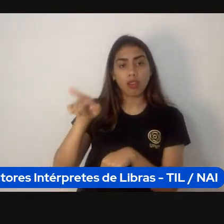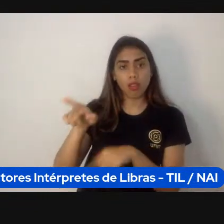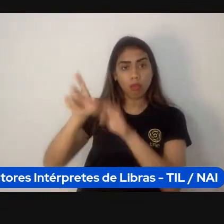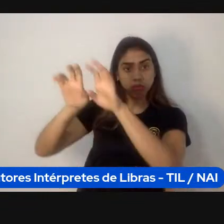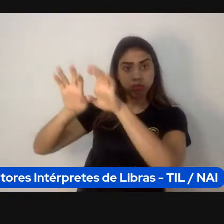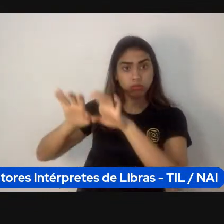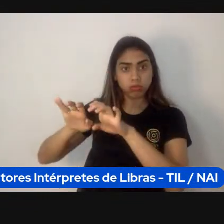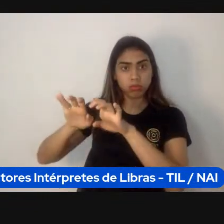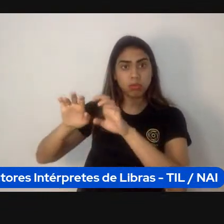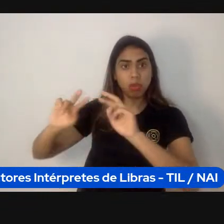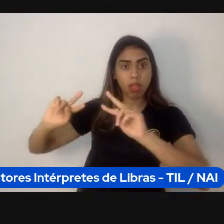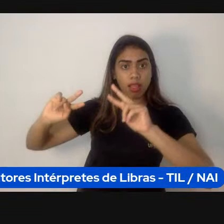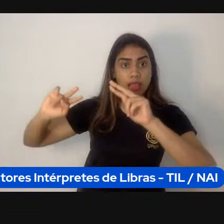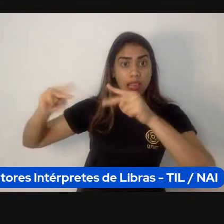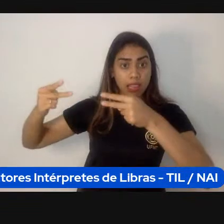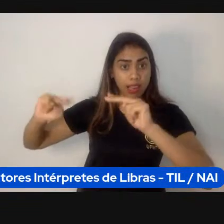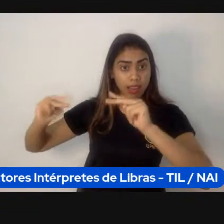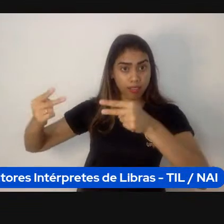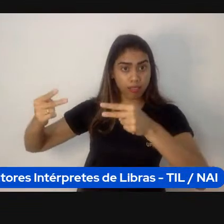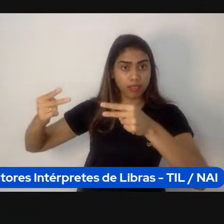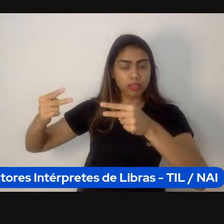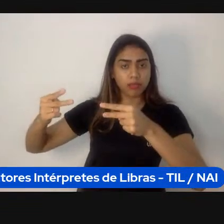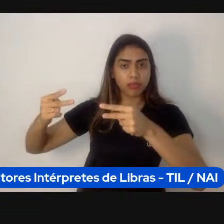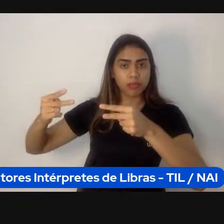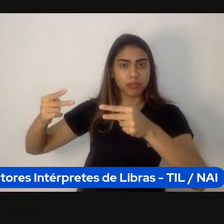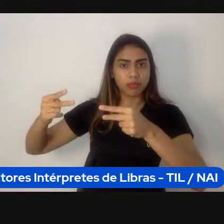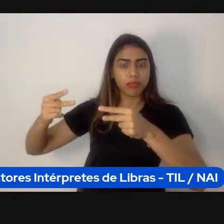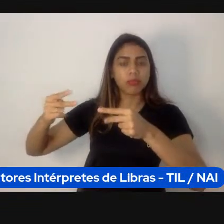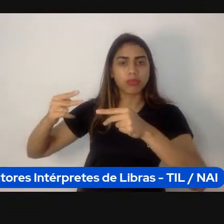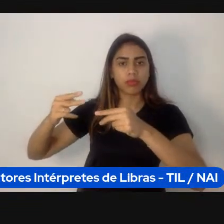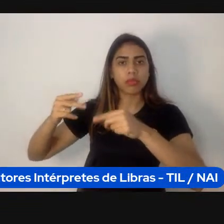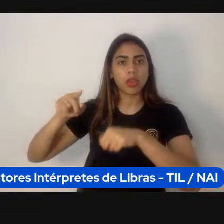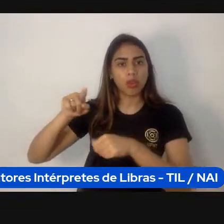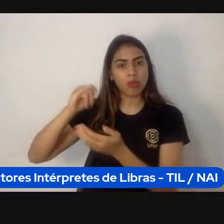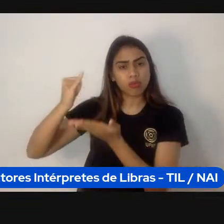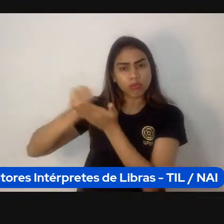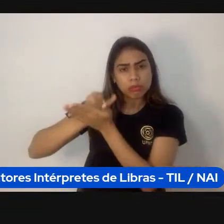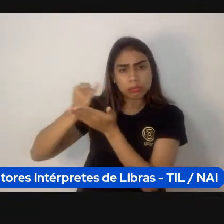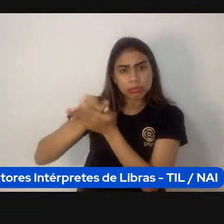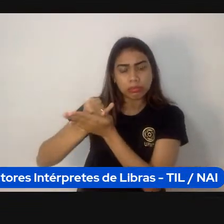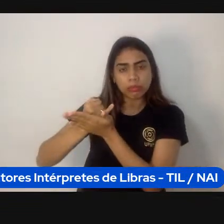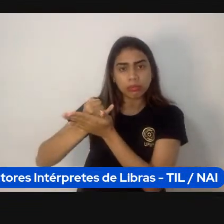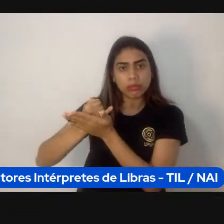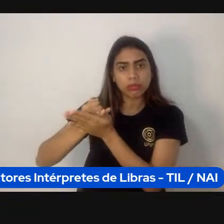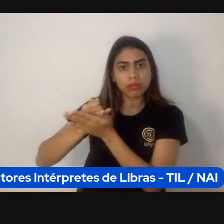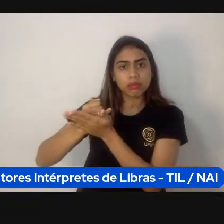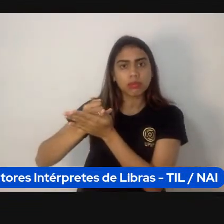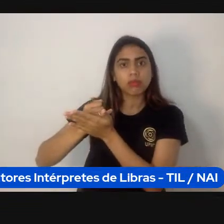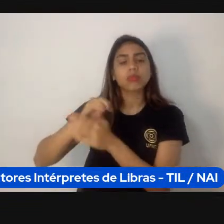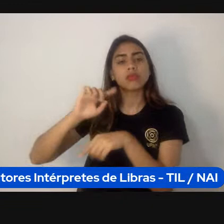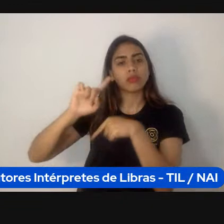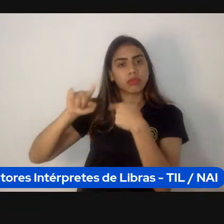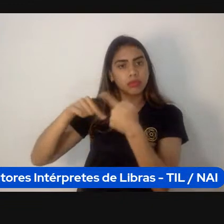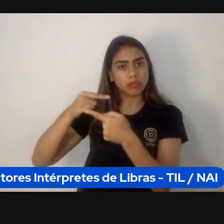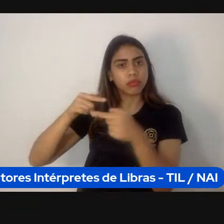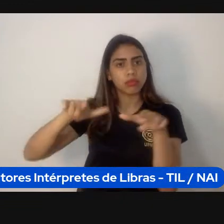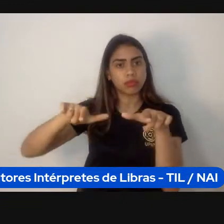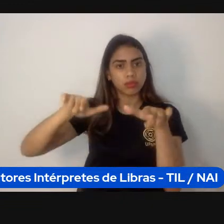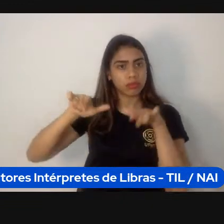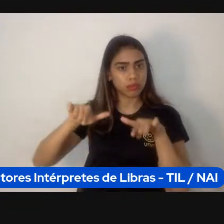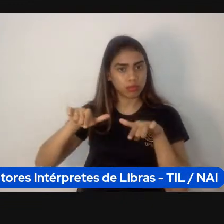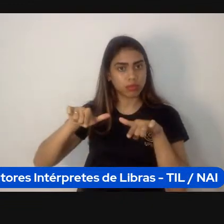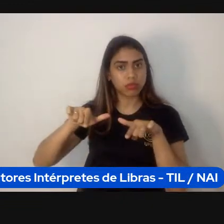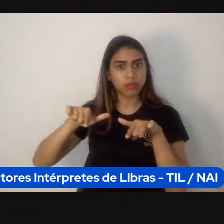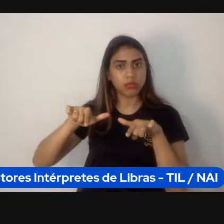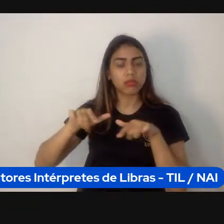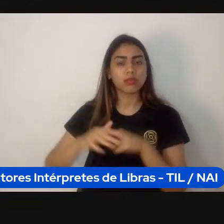primeiro bloco do evento. E em outro formulário também ele vai ser disponibilizado, que é quando a gente